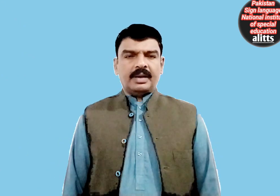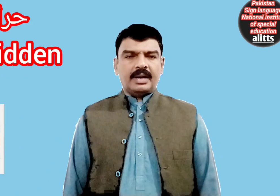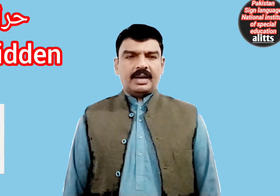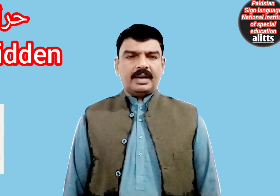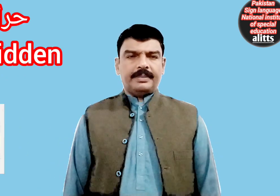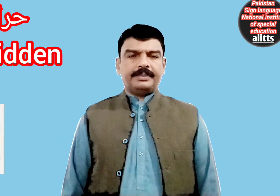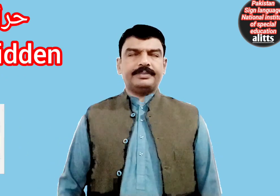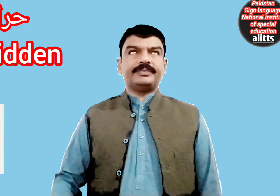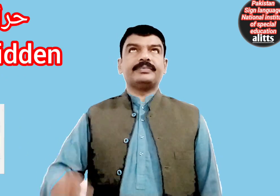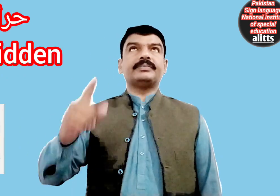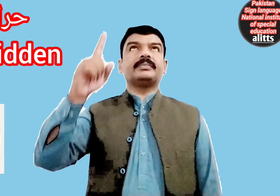हराम,